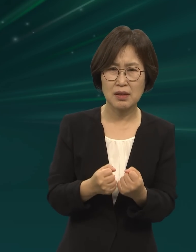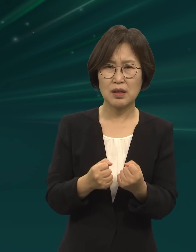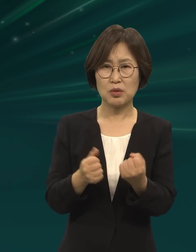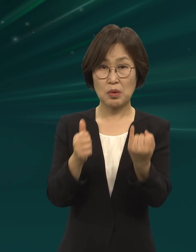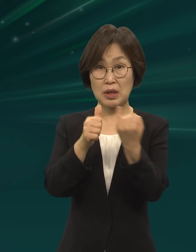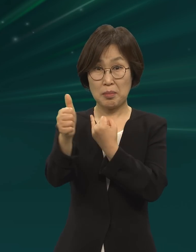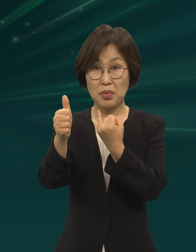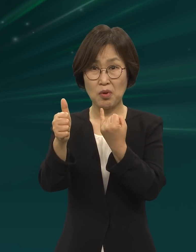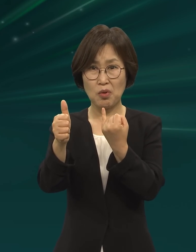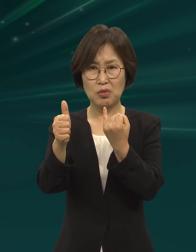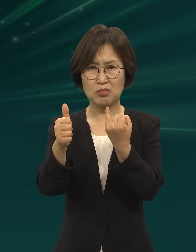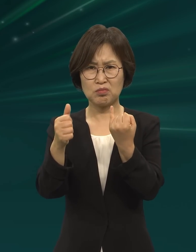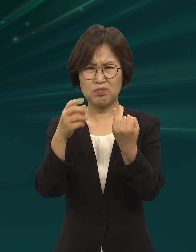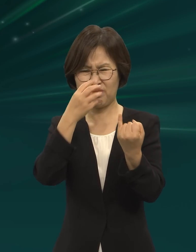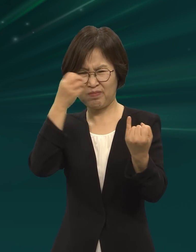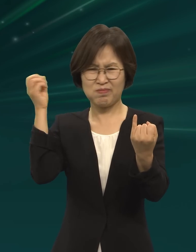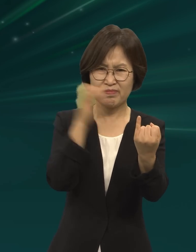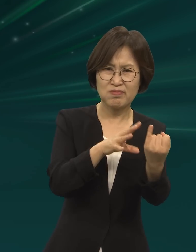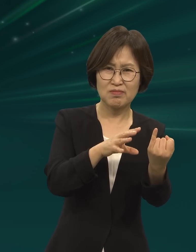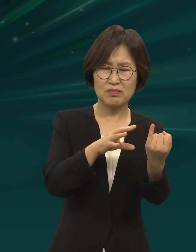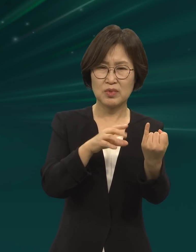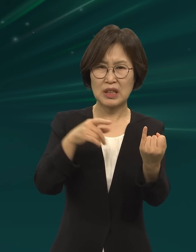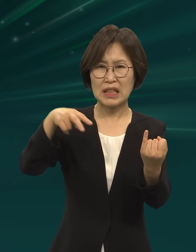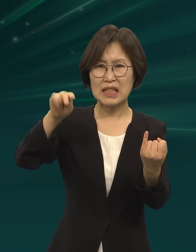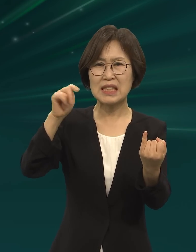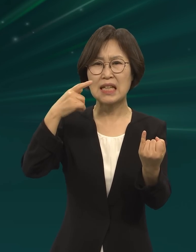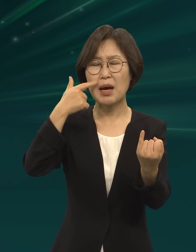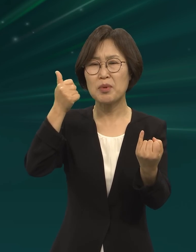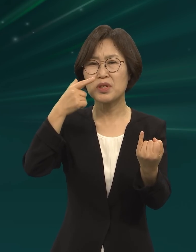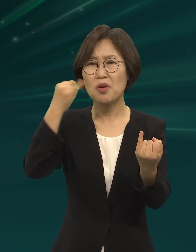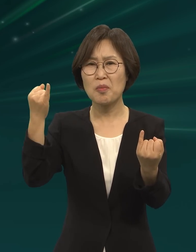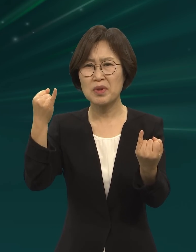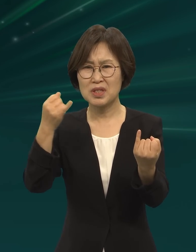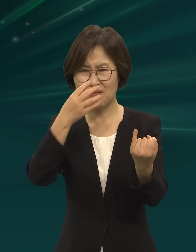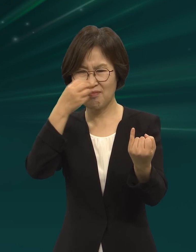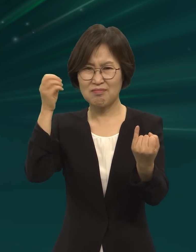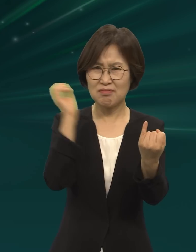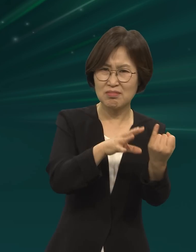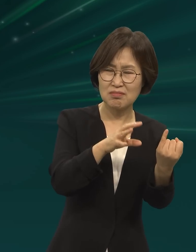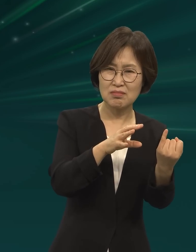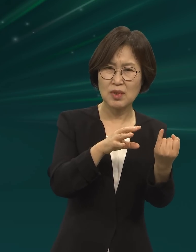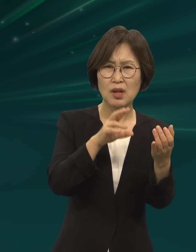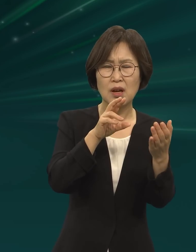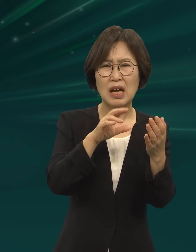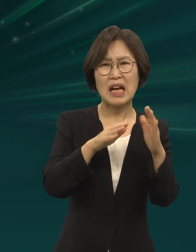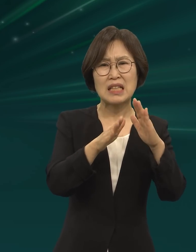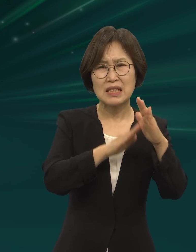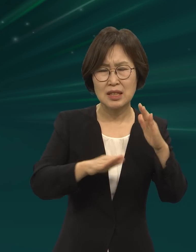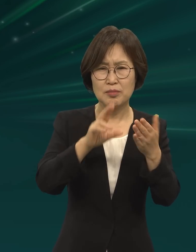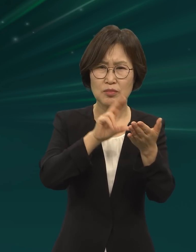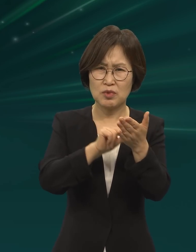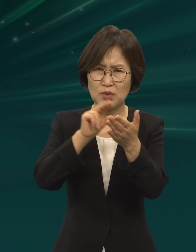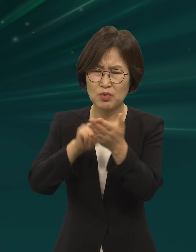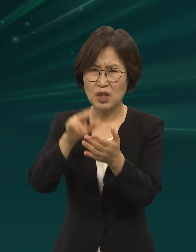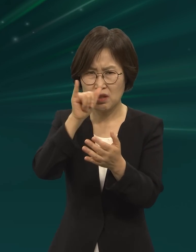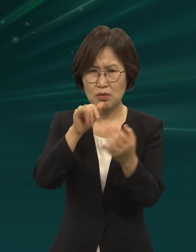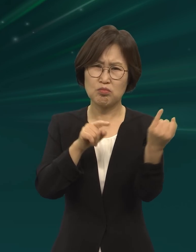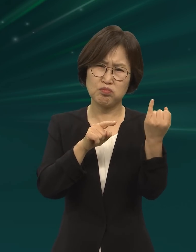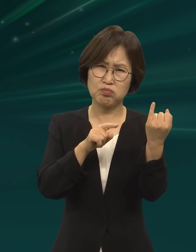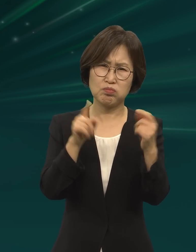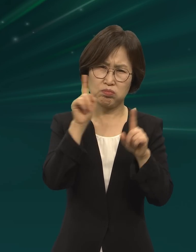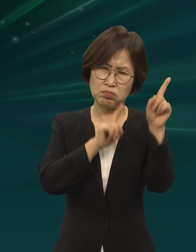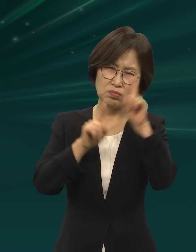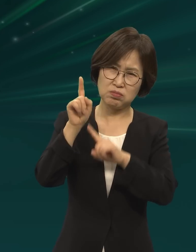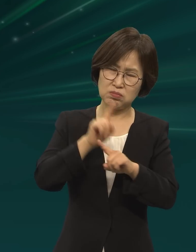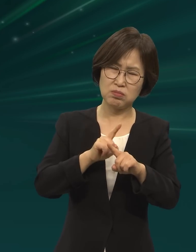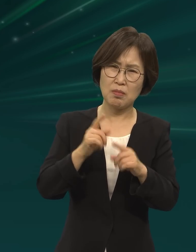남편으로부터 이제 무시를 당하고, 시어머니, 시아버지로부터 또 많은 문제들이로 지금 많이 상처들을 갖고 있습니다. 근데 여성